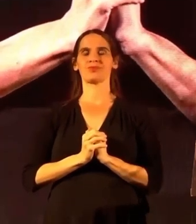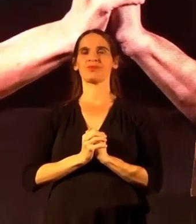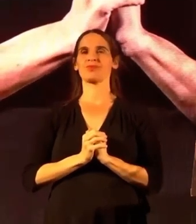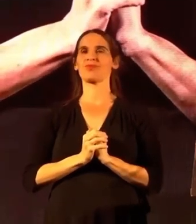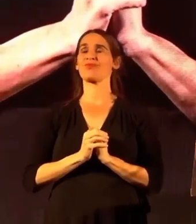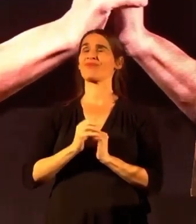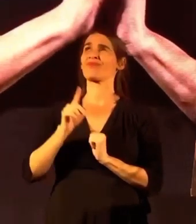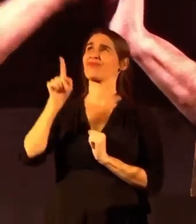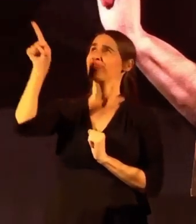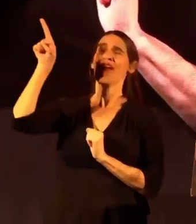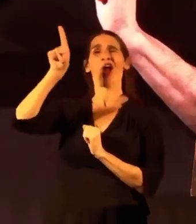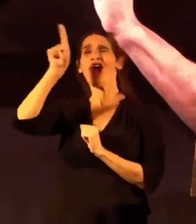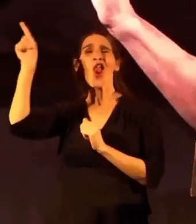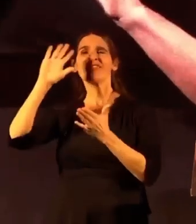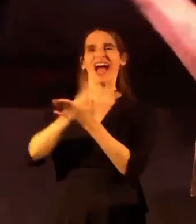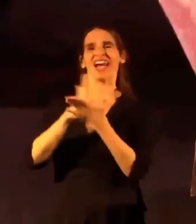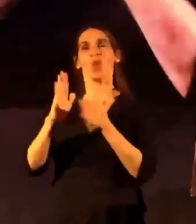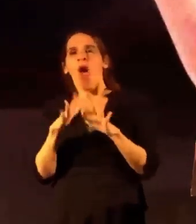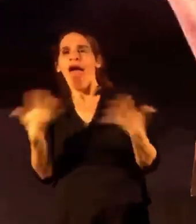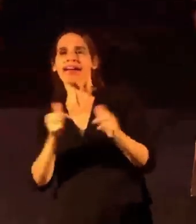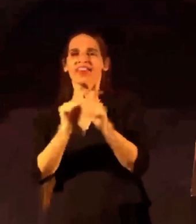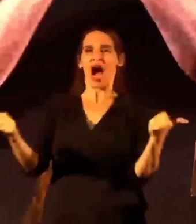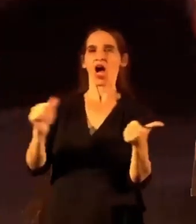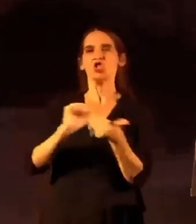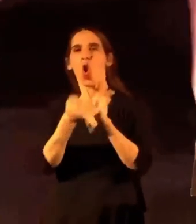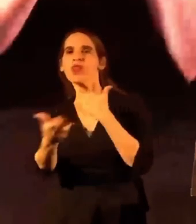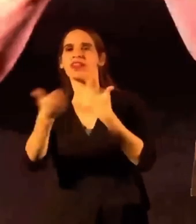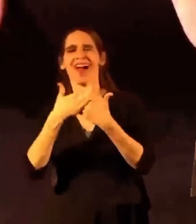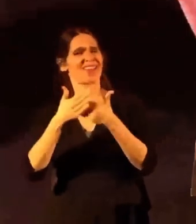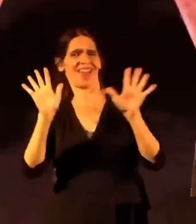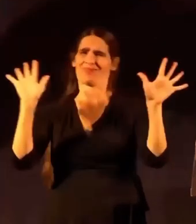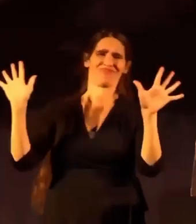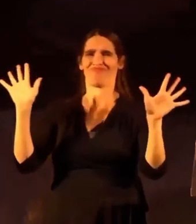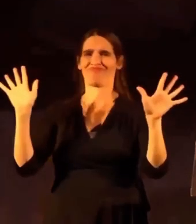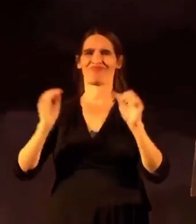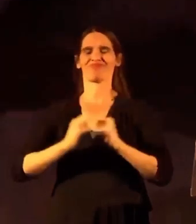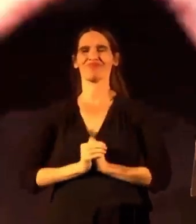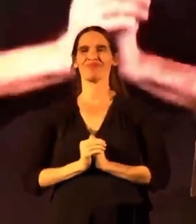לא תחליטו איך נתגרש או נתחתן.